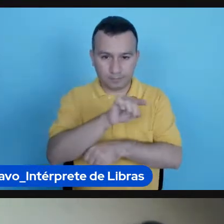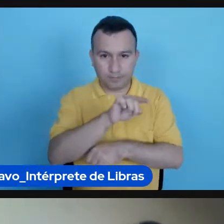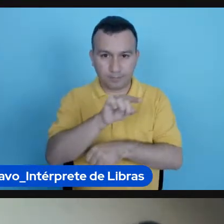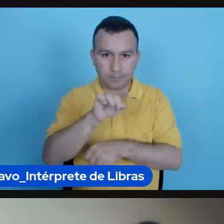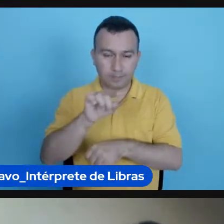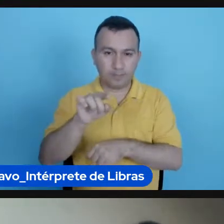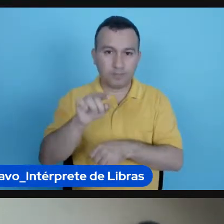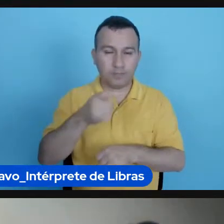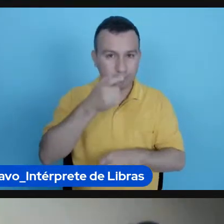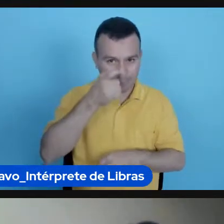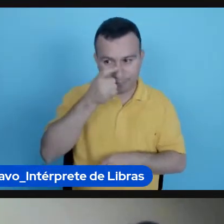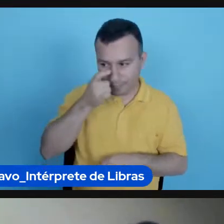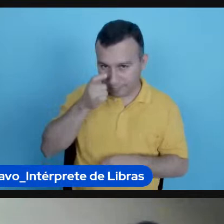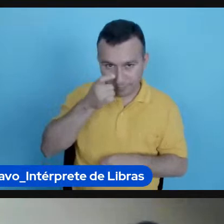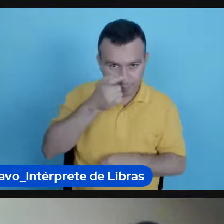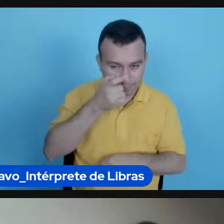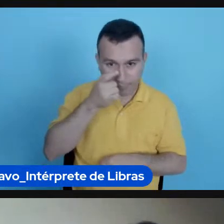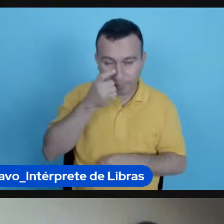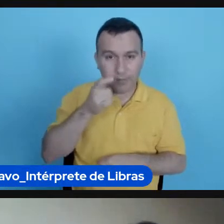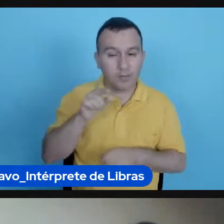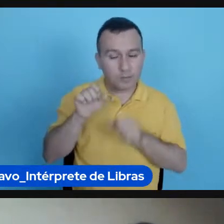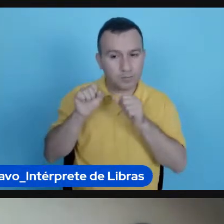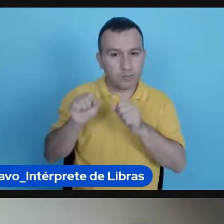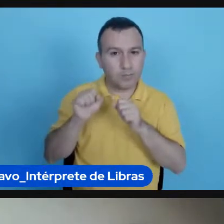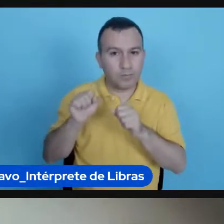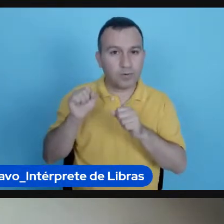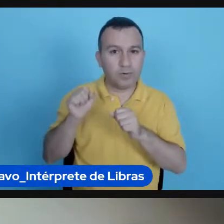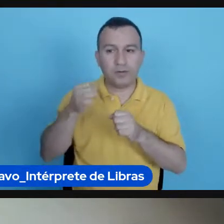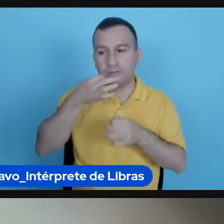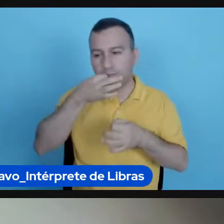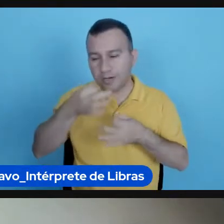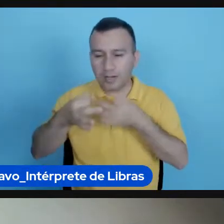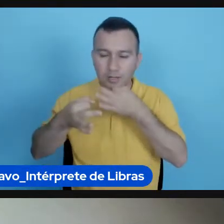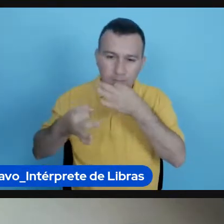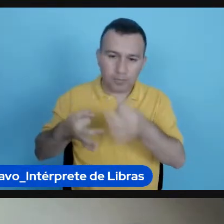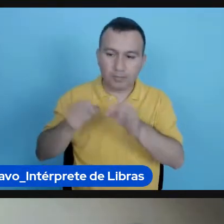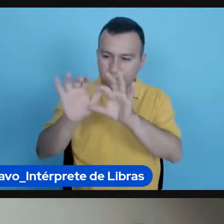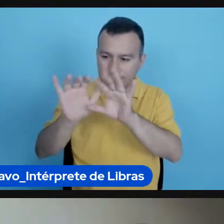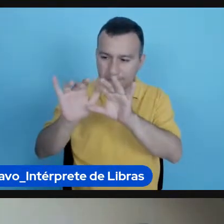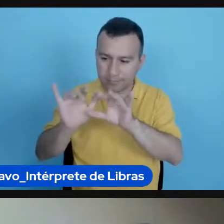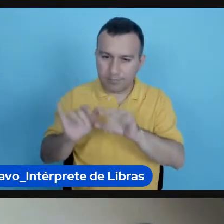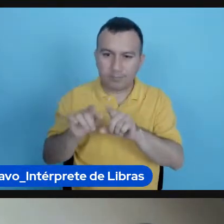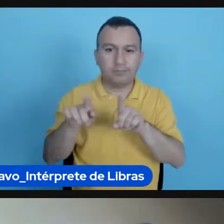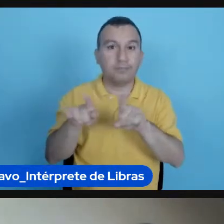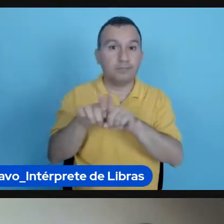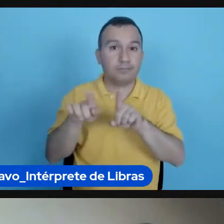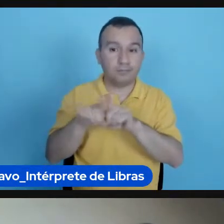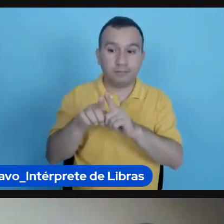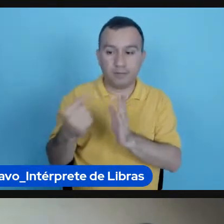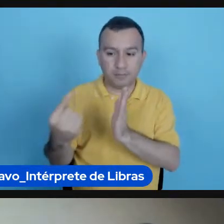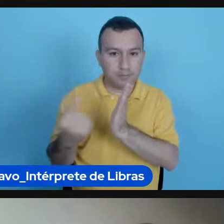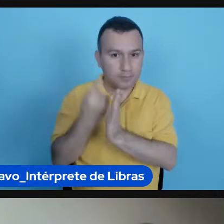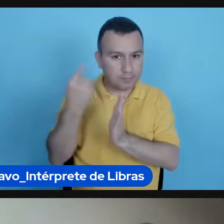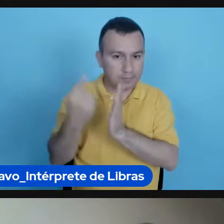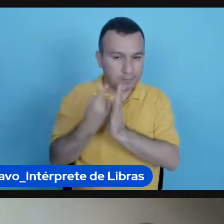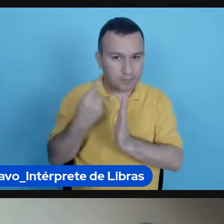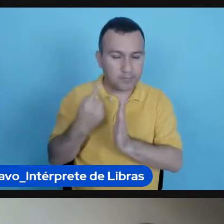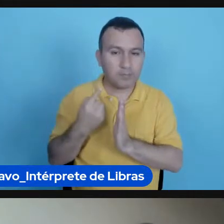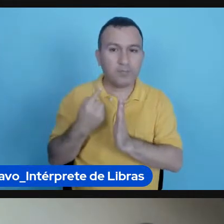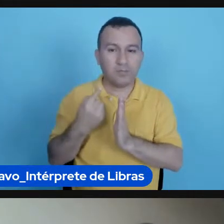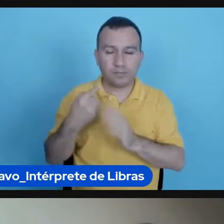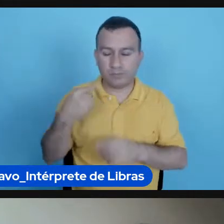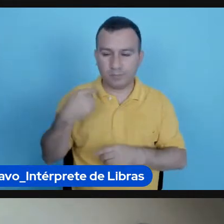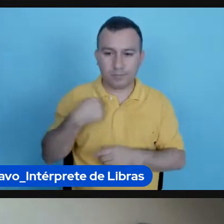para colocar as perguntas ou qualquer comentário que vocês queiram fazer, que a gente dá uma lida e comenta aqui.